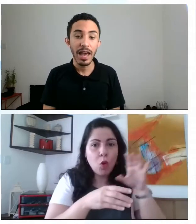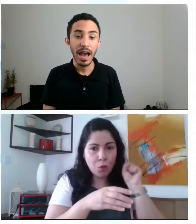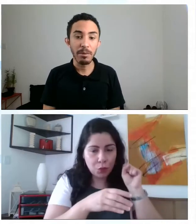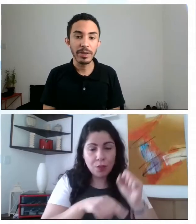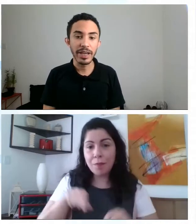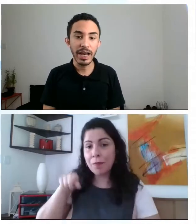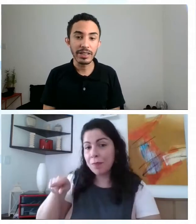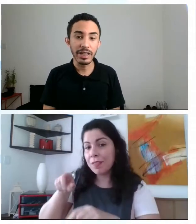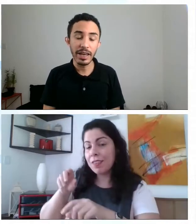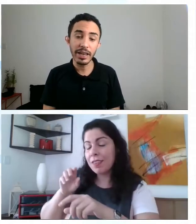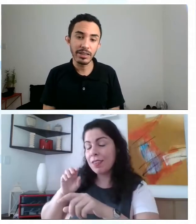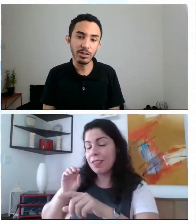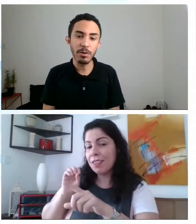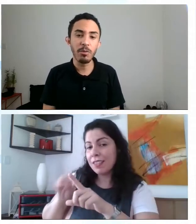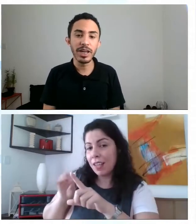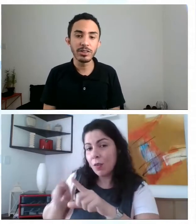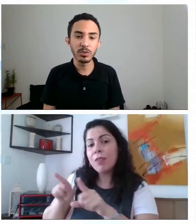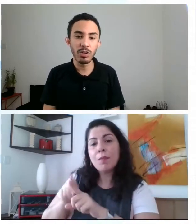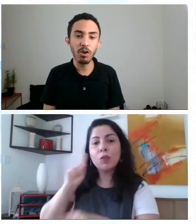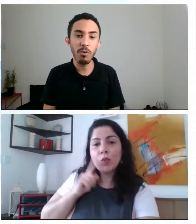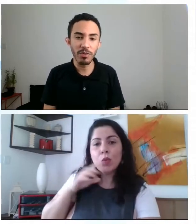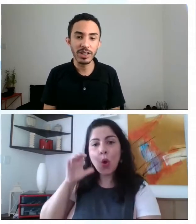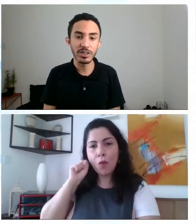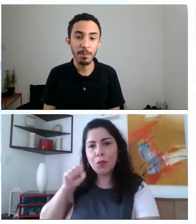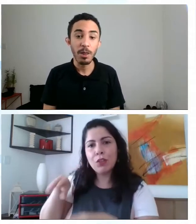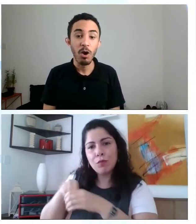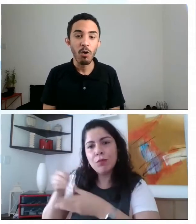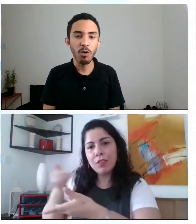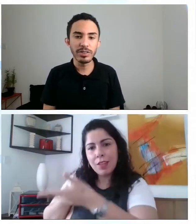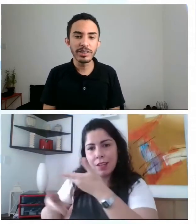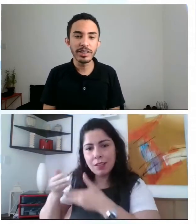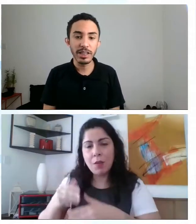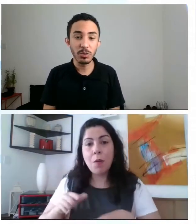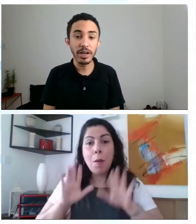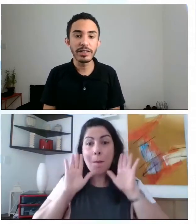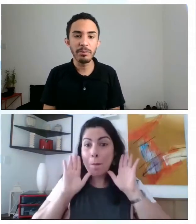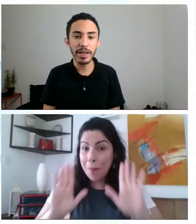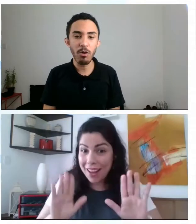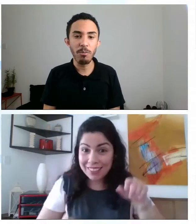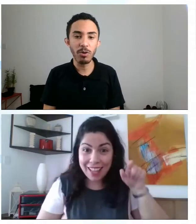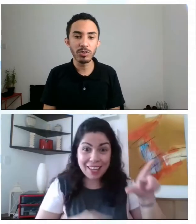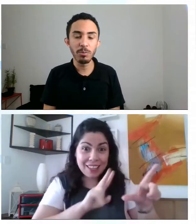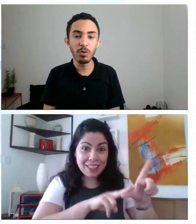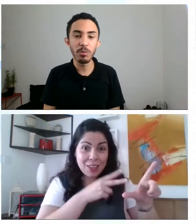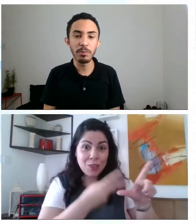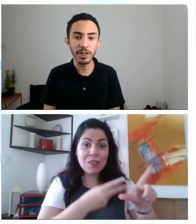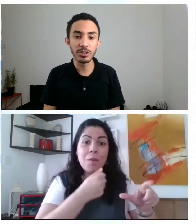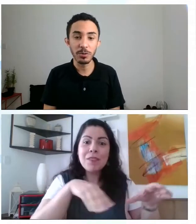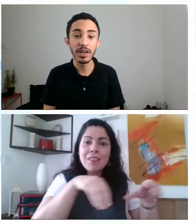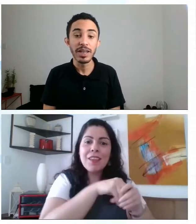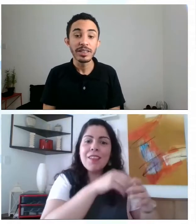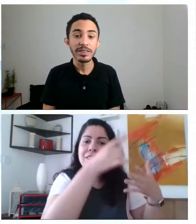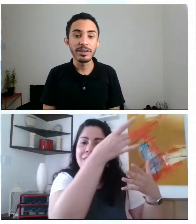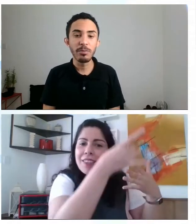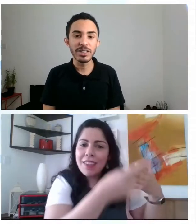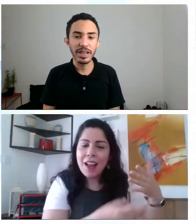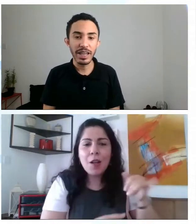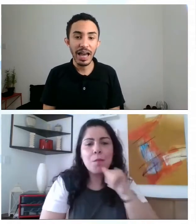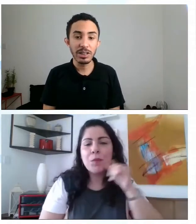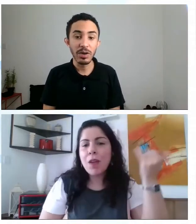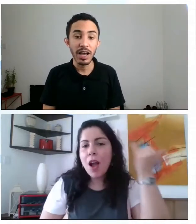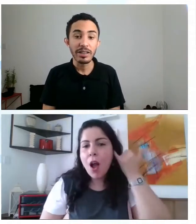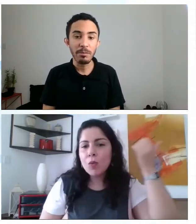sinais aplicada tanto na comunidade surda como ouvinte. O curso de licenciatura, ele também é composto por um grupo misto. Sendo